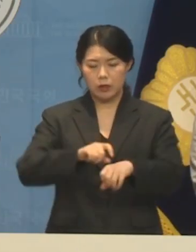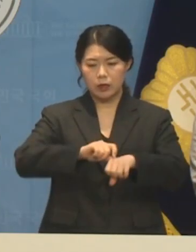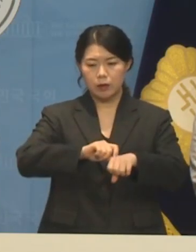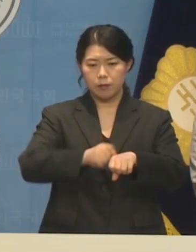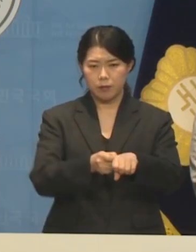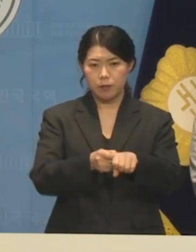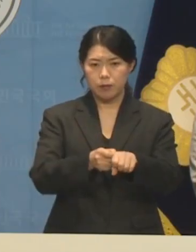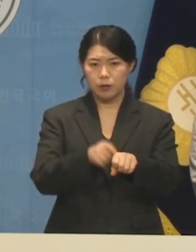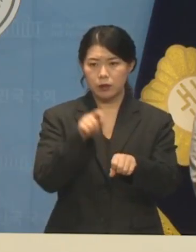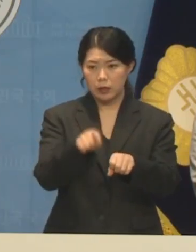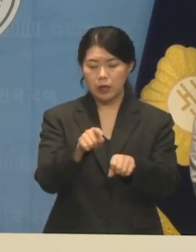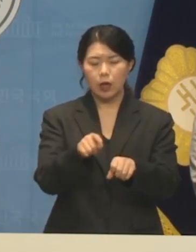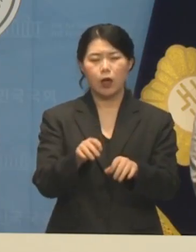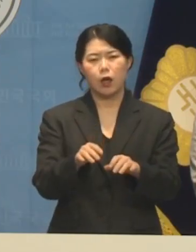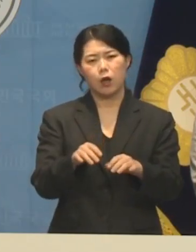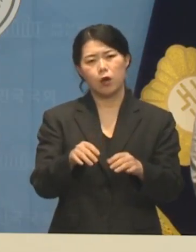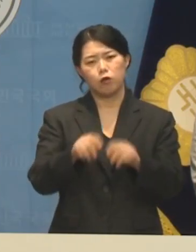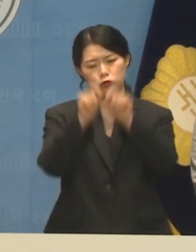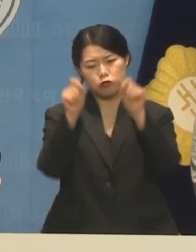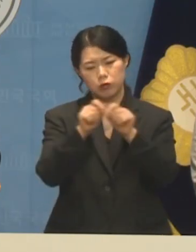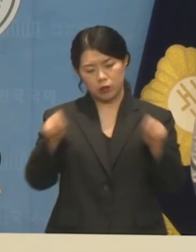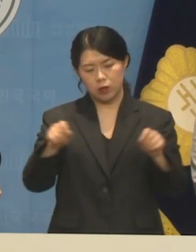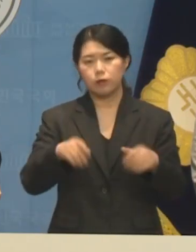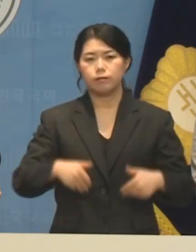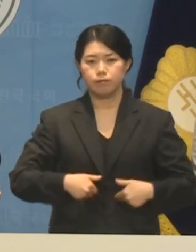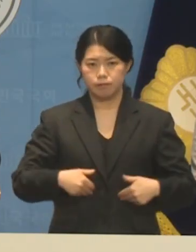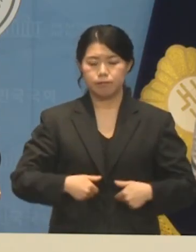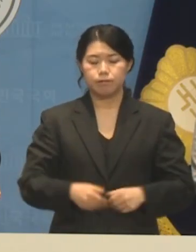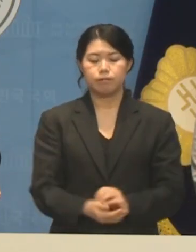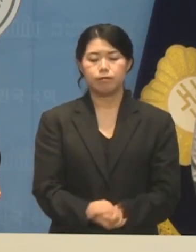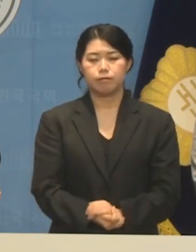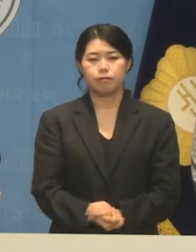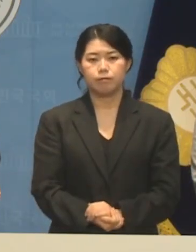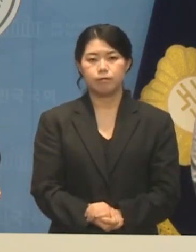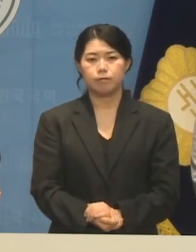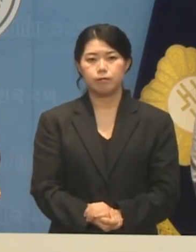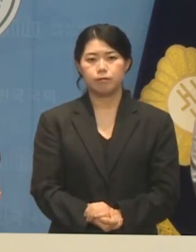페널티가 유예되어야만 지자체들이 피해를 보지 않을 수 있습니다.